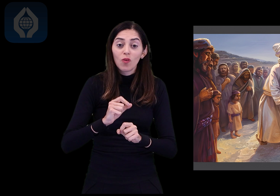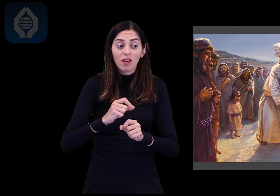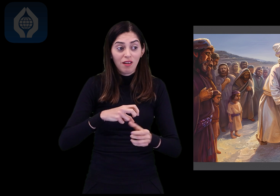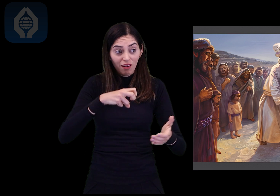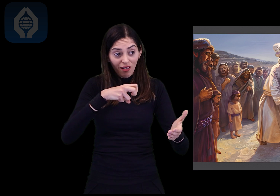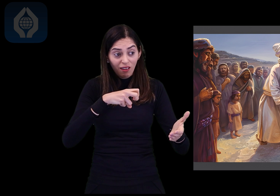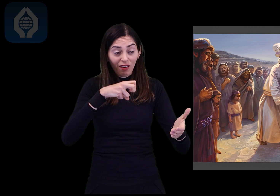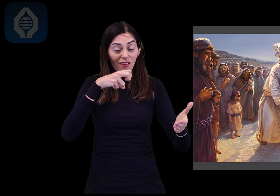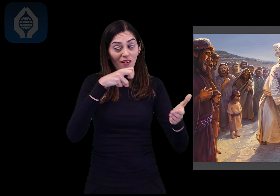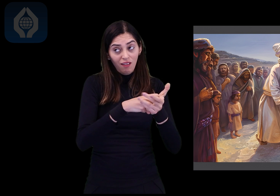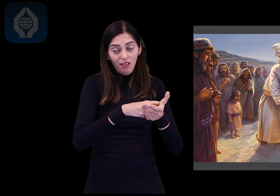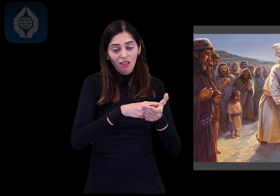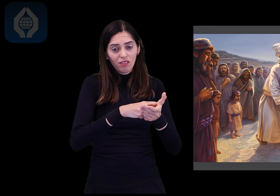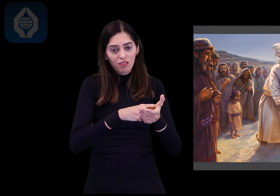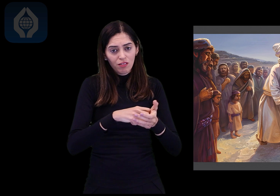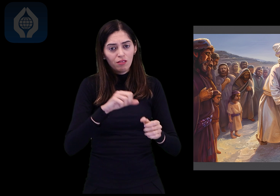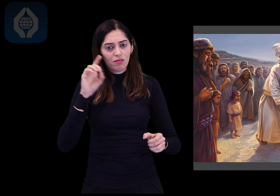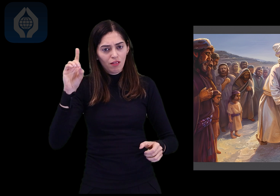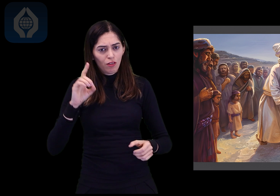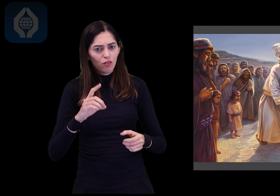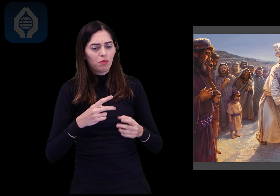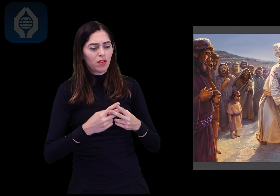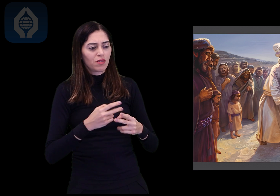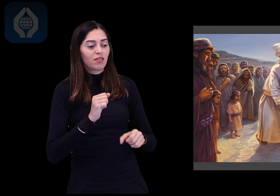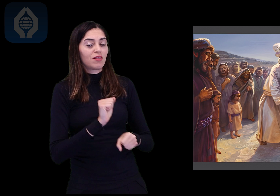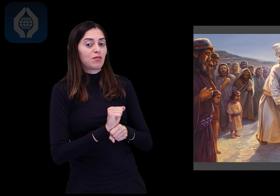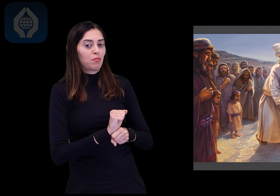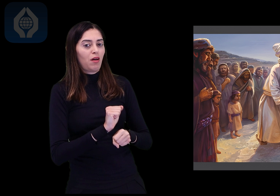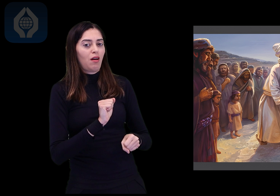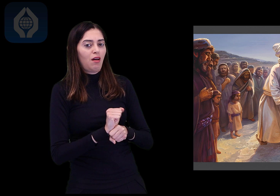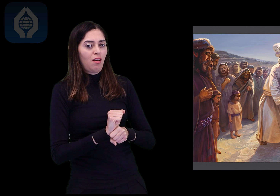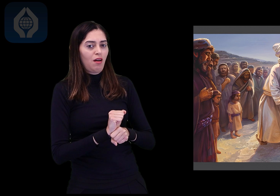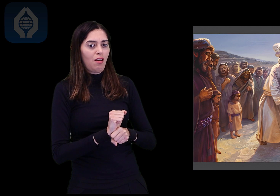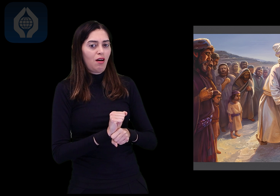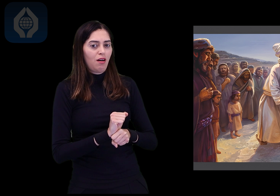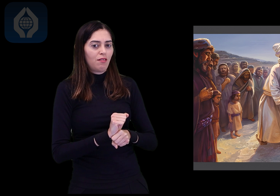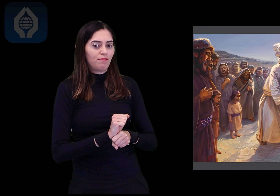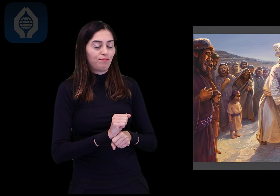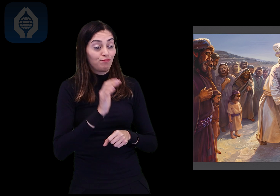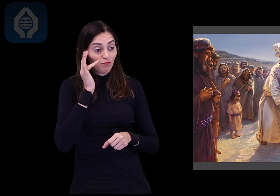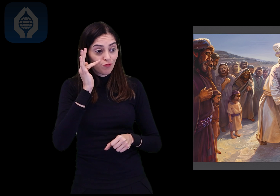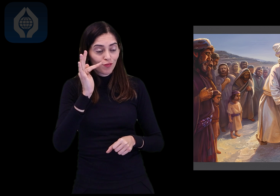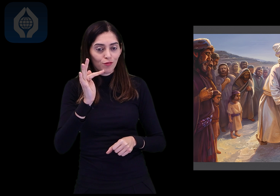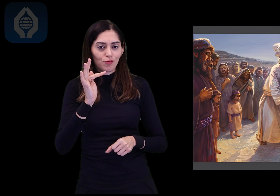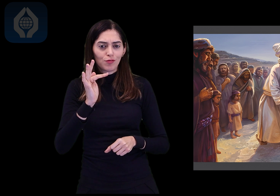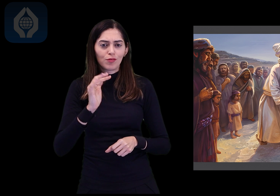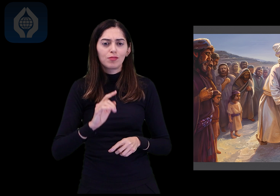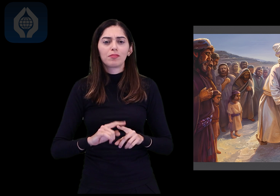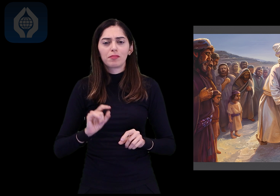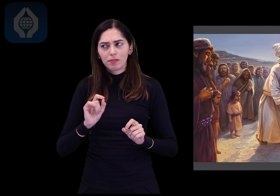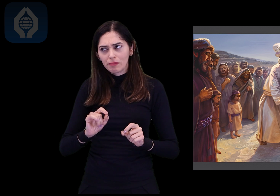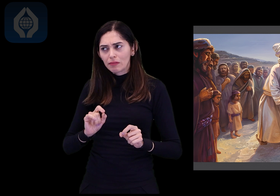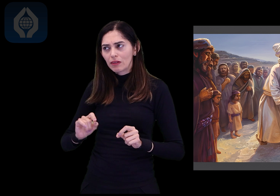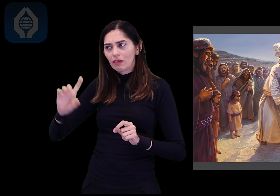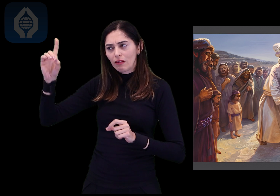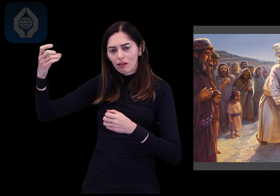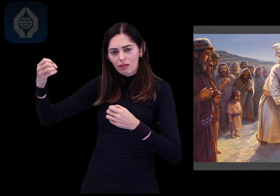Conclusão. Os israelitas, assim como nós, eram pecadores. Precisavam da misericórdia de